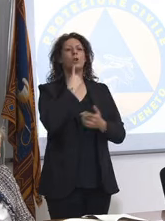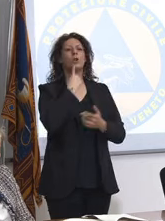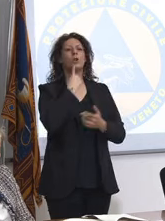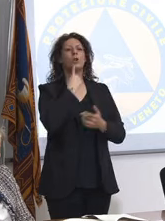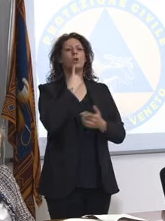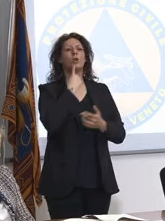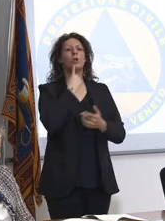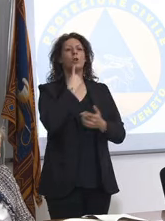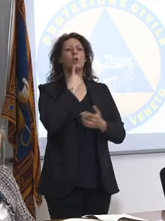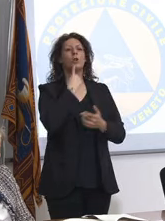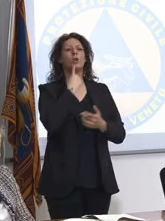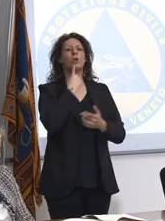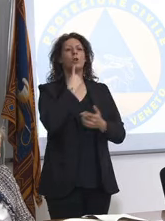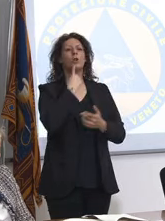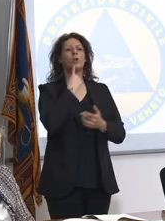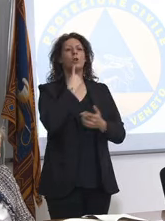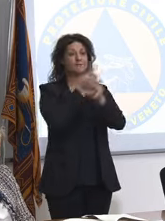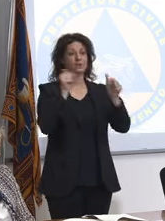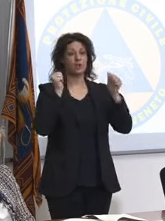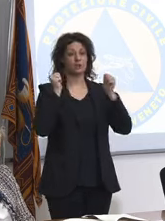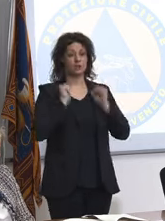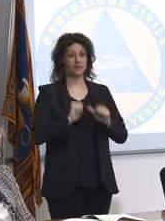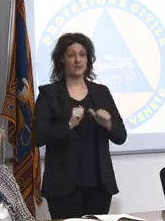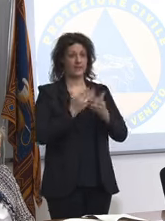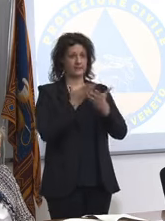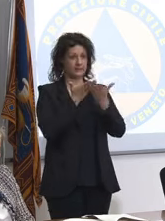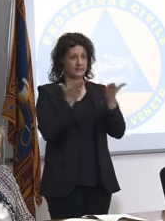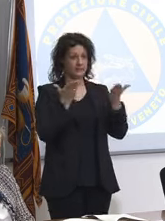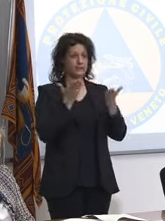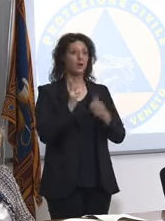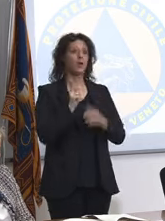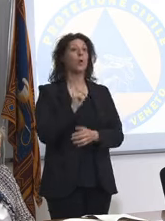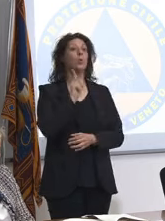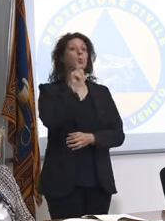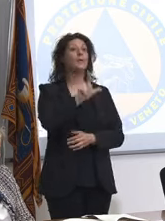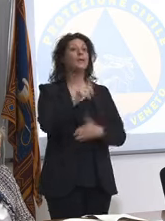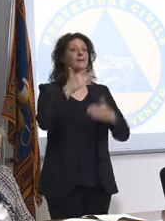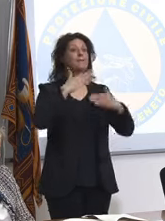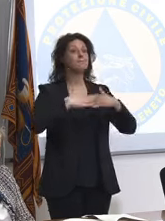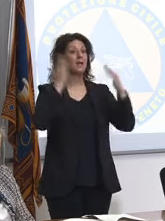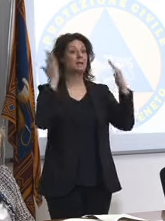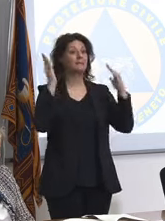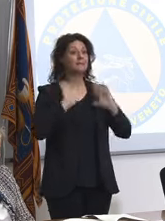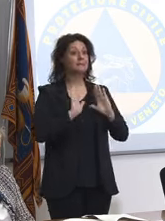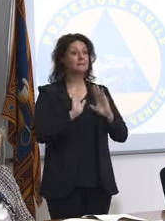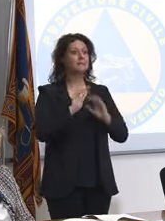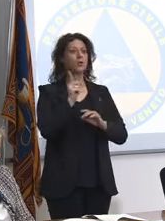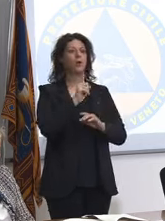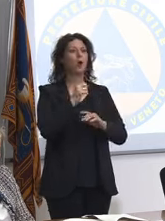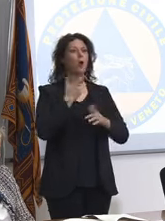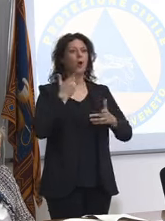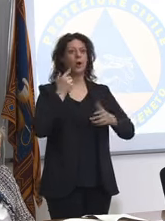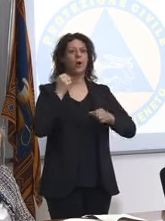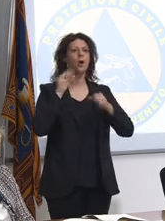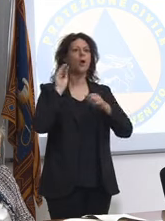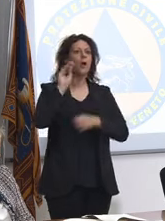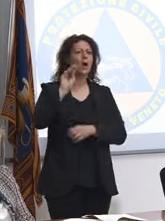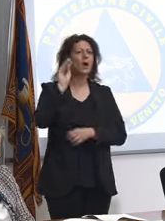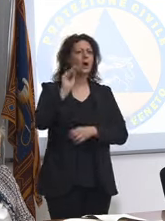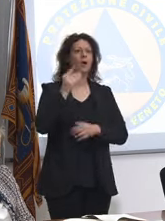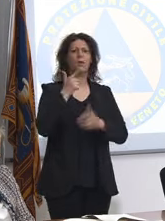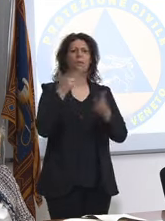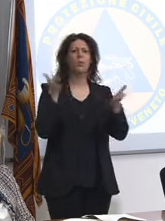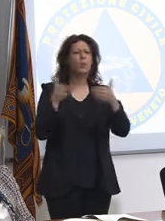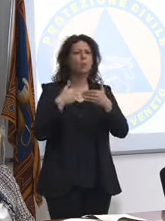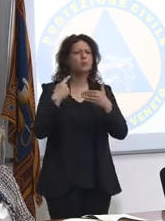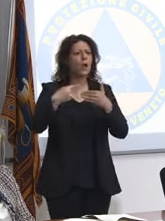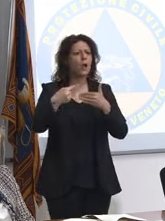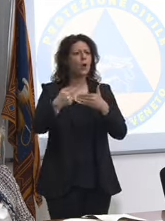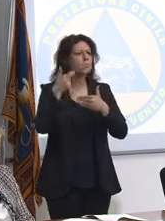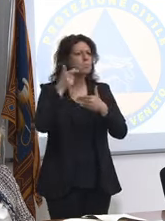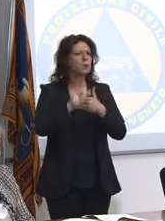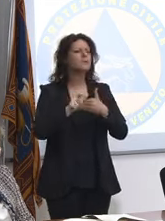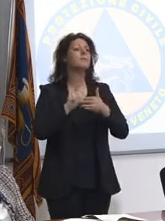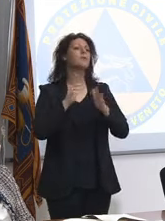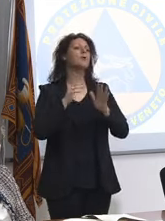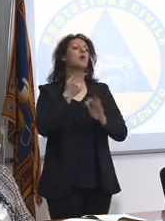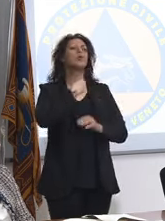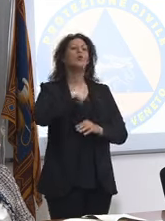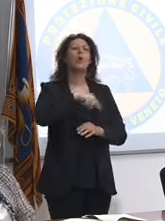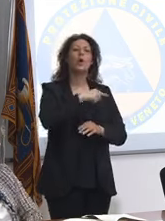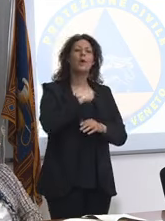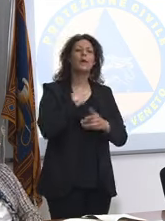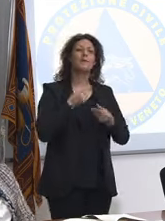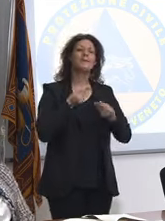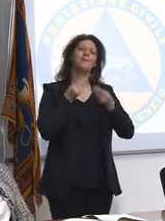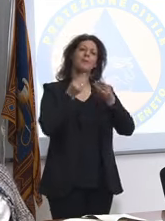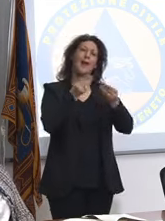lì a pigiare il campanello del sindaco del municipio chiedendo della giostrina perché non è aperta. Noi diamo facoltà da lunedì